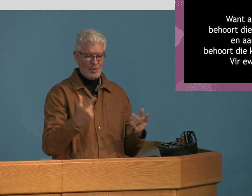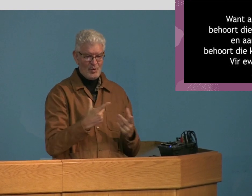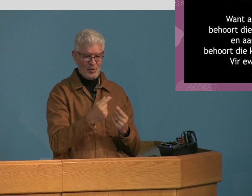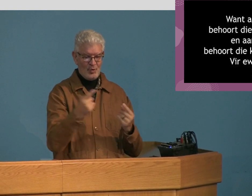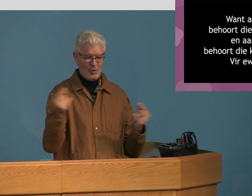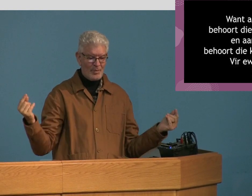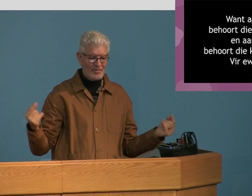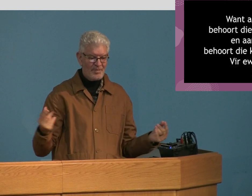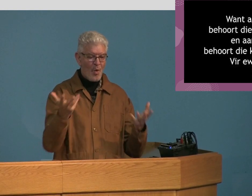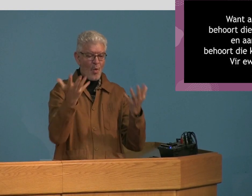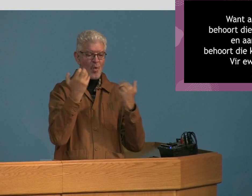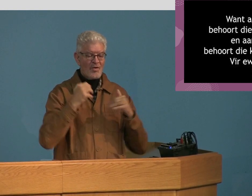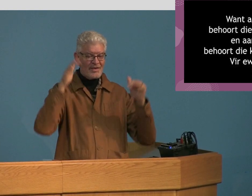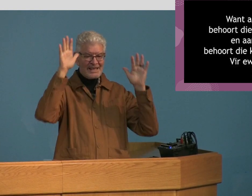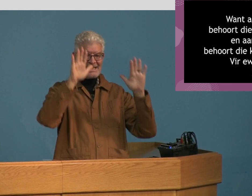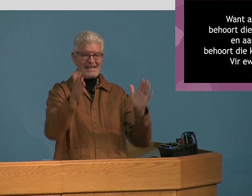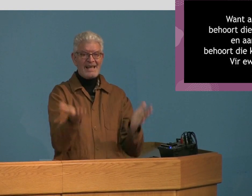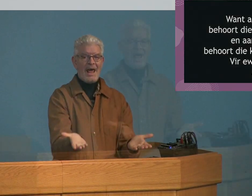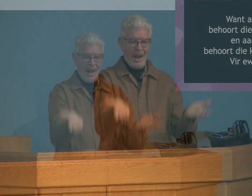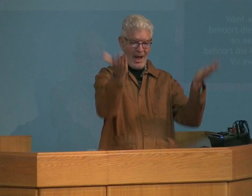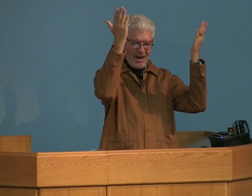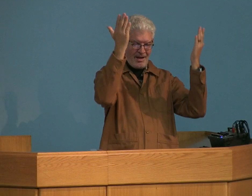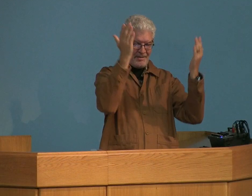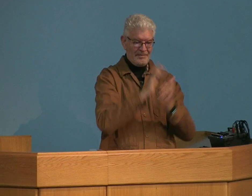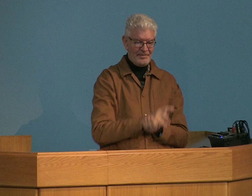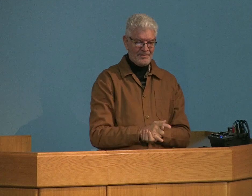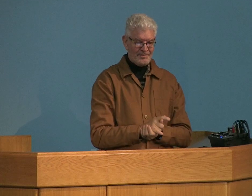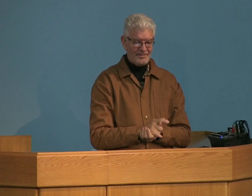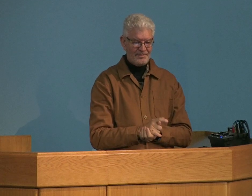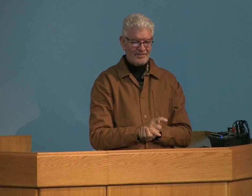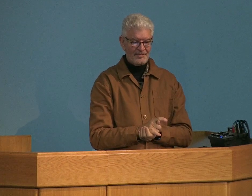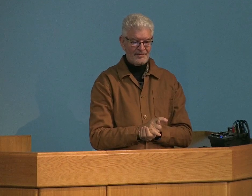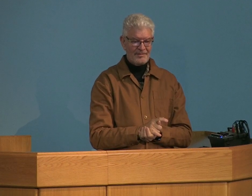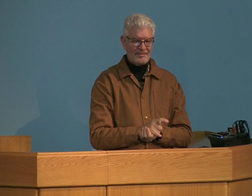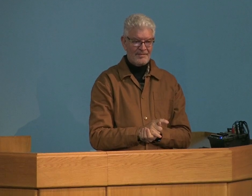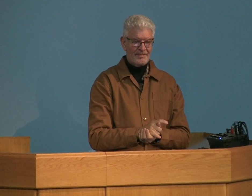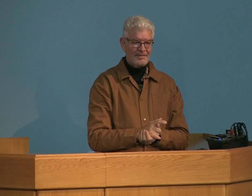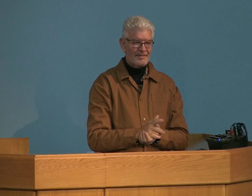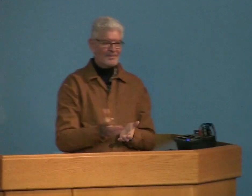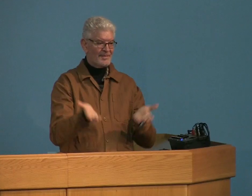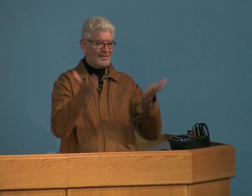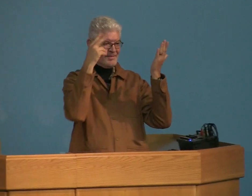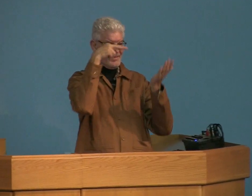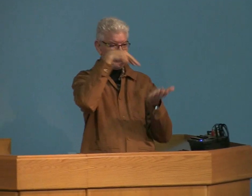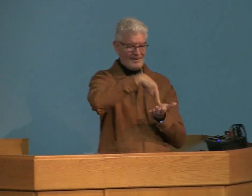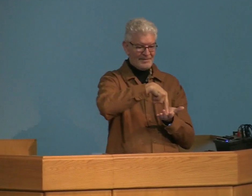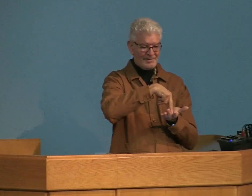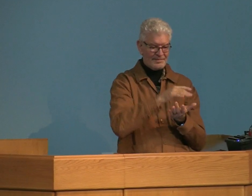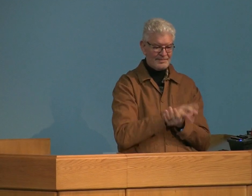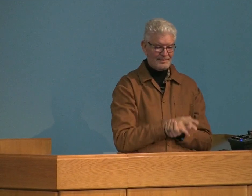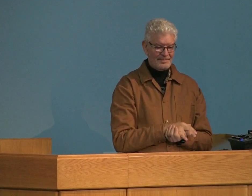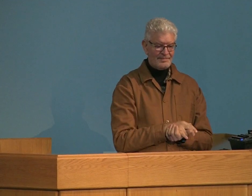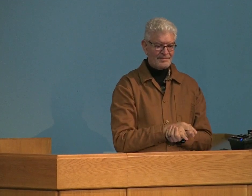ons ook vir ons kinders weet hoe om aan ons kinders te leer. Laat ons almal opstaan.